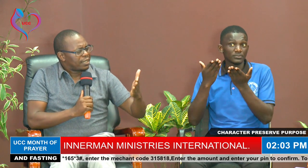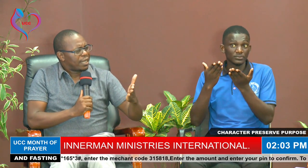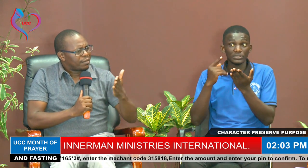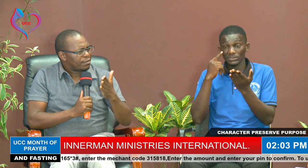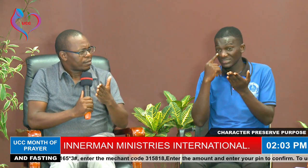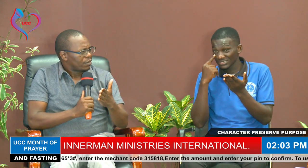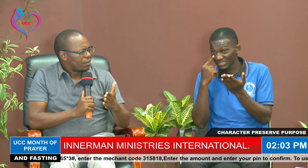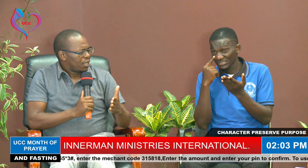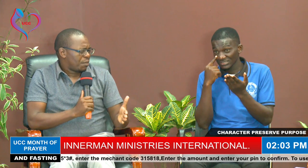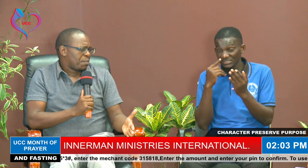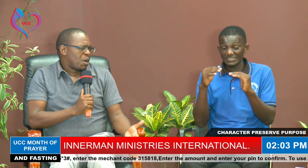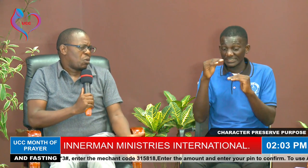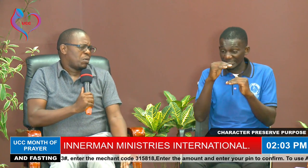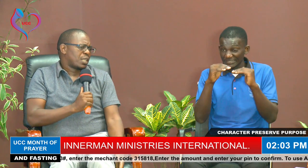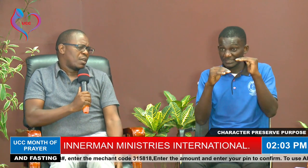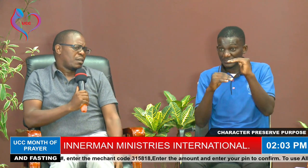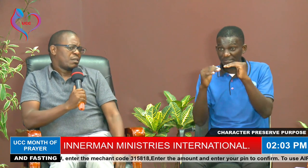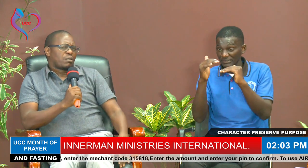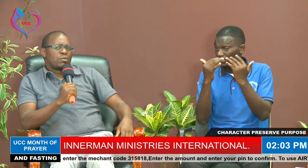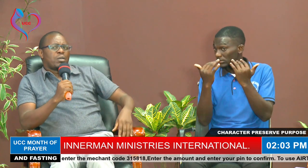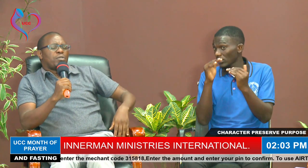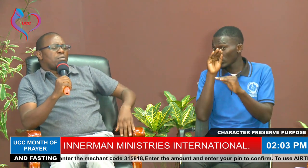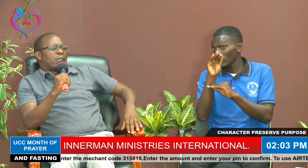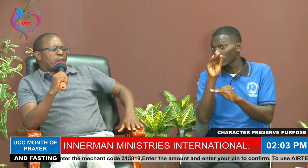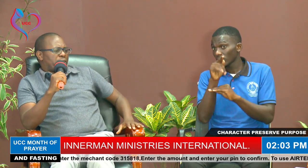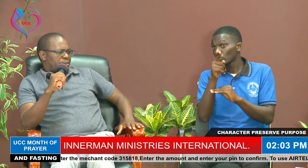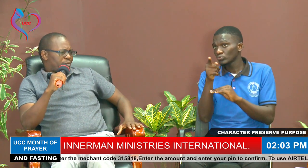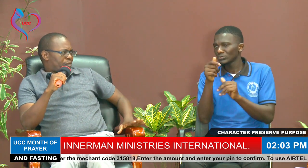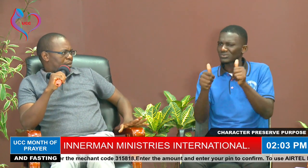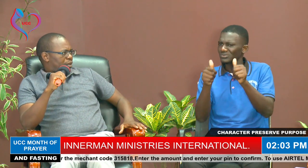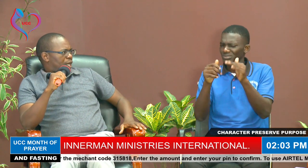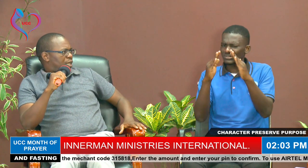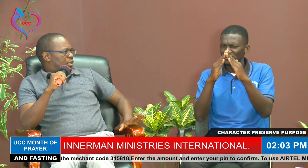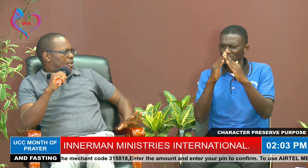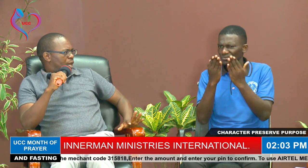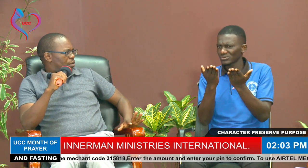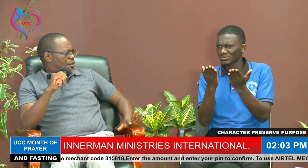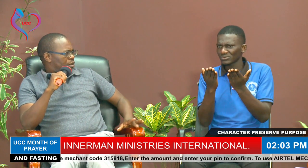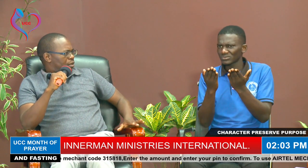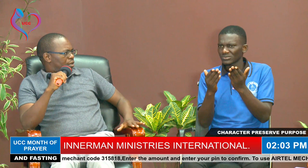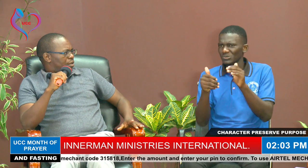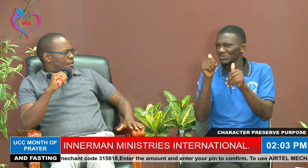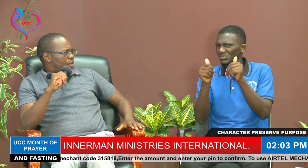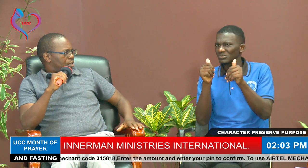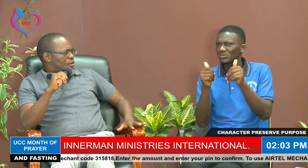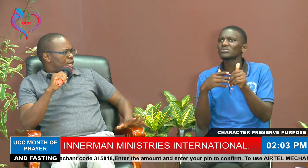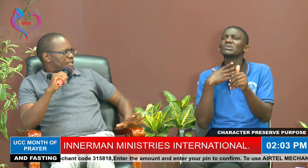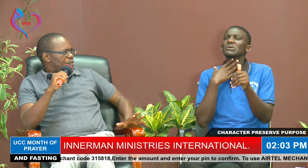jazaita Yana mbe mbawa kubuza goli mu nyumba chi. Oyagale ne esemba yo. Zino yagala